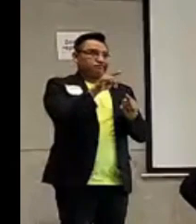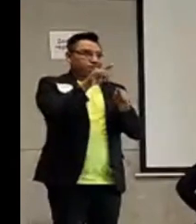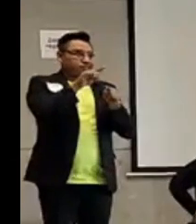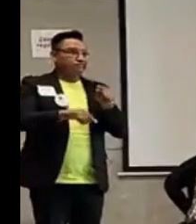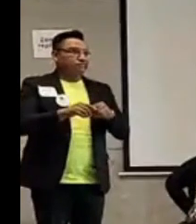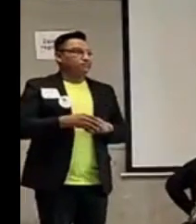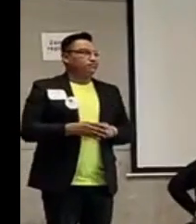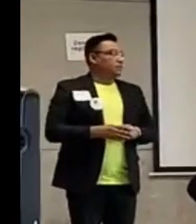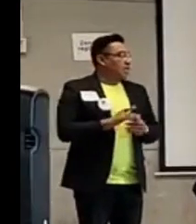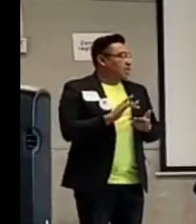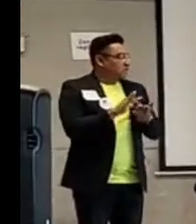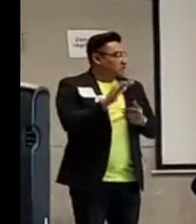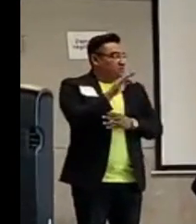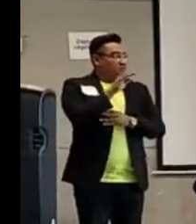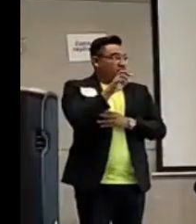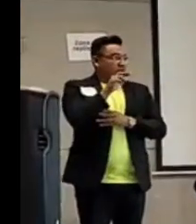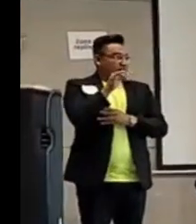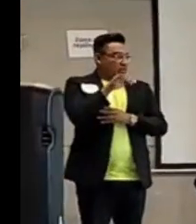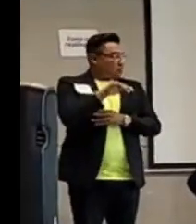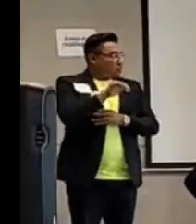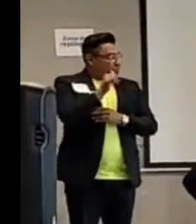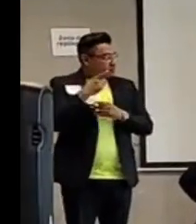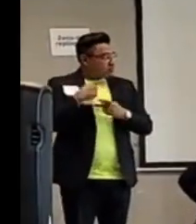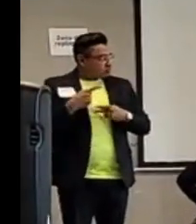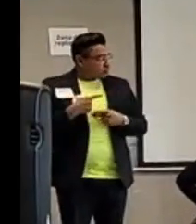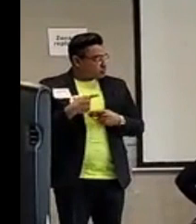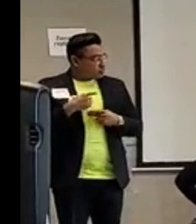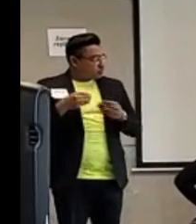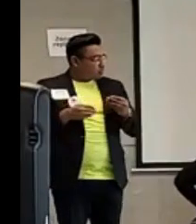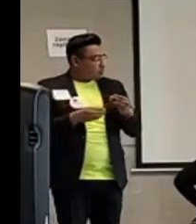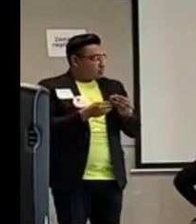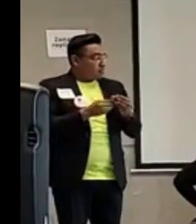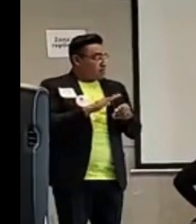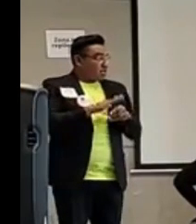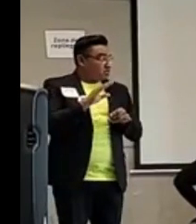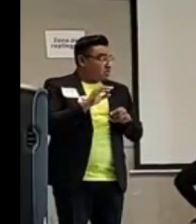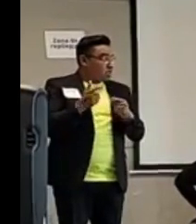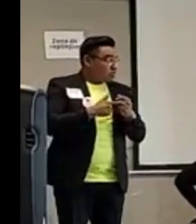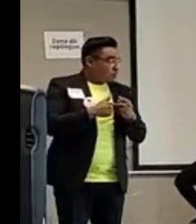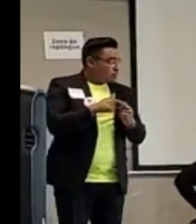Gracias, Fabi ¿Alguien más que quiera hablar algo? Francisco Roxana